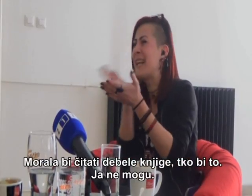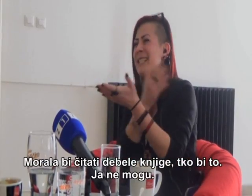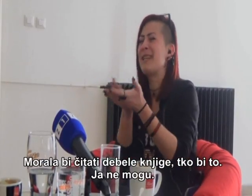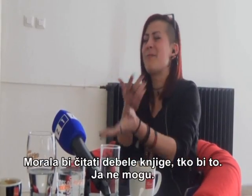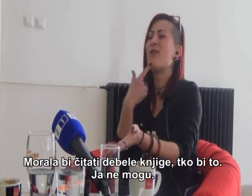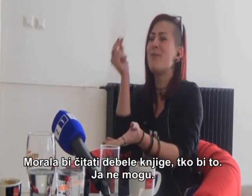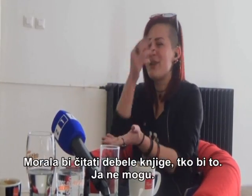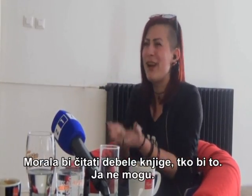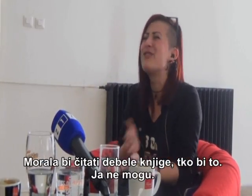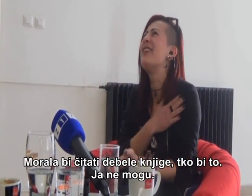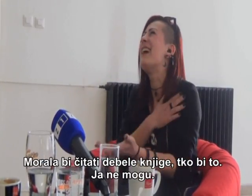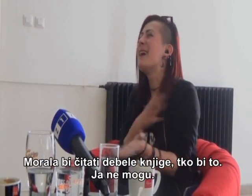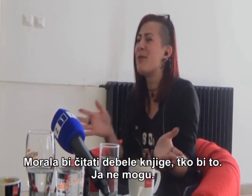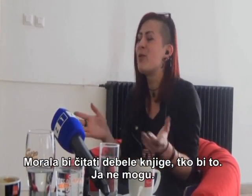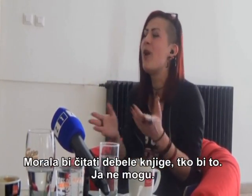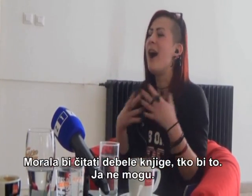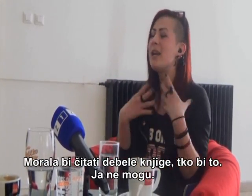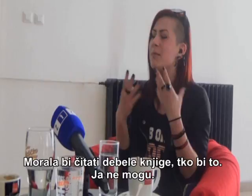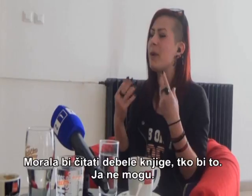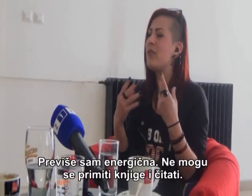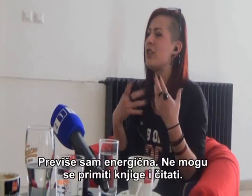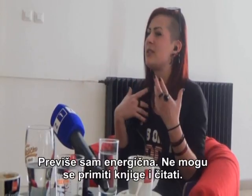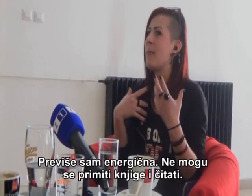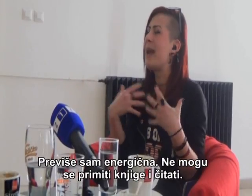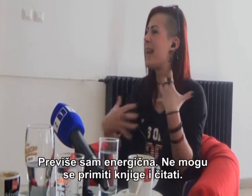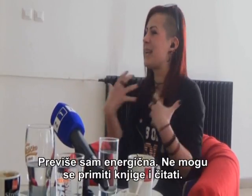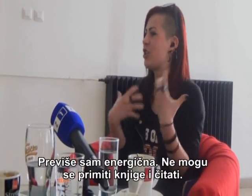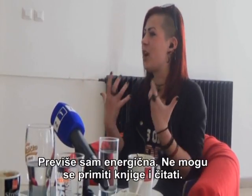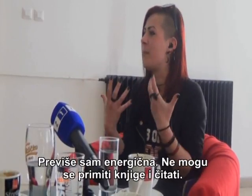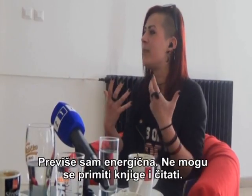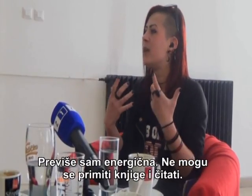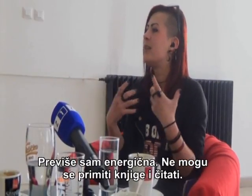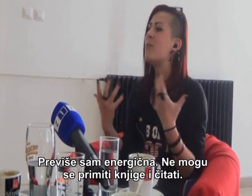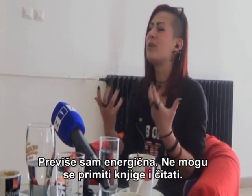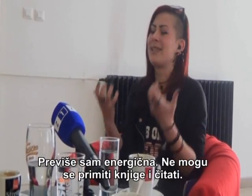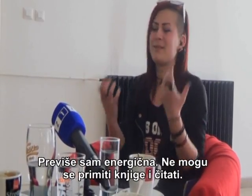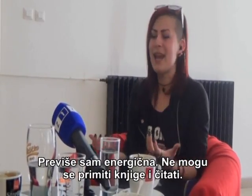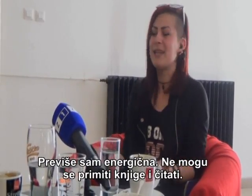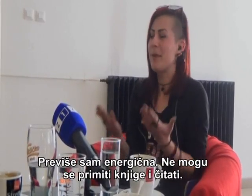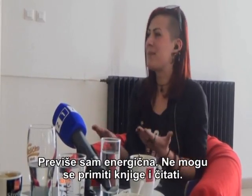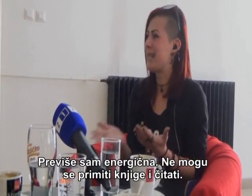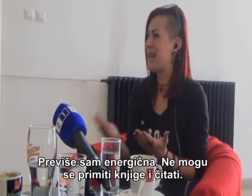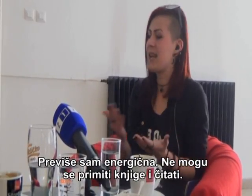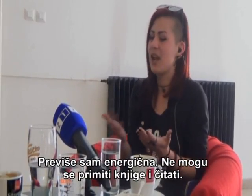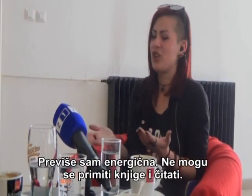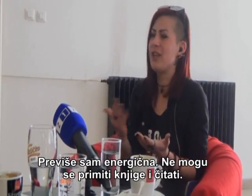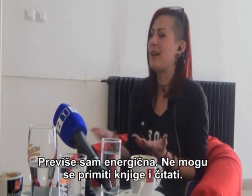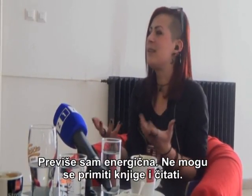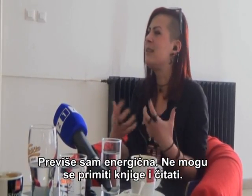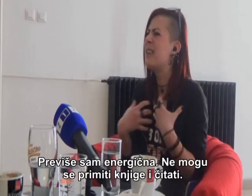prilika se pa ko bi to lažio, ja ne mogu. A i previše sam energična. Ne mogu ne znam, sjeti pivnice, knjiga i sitati. Ja